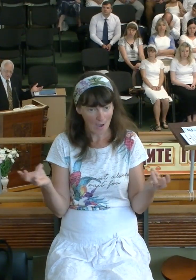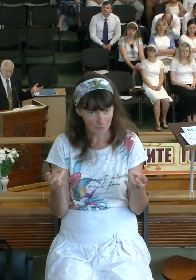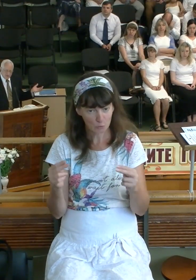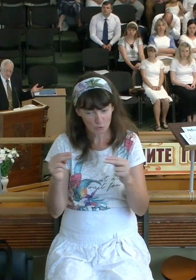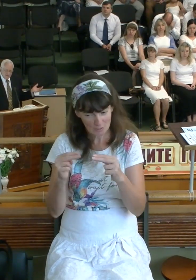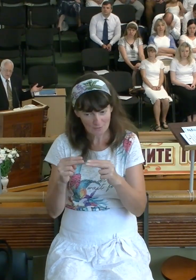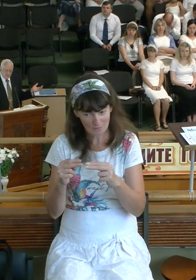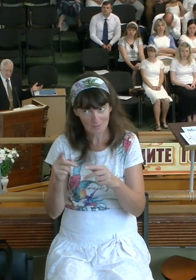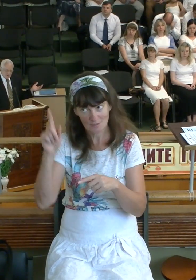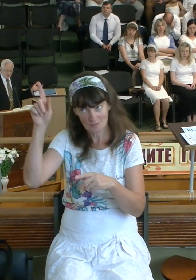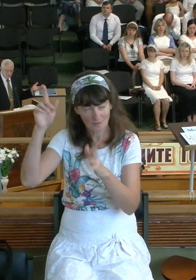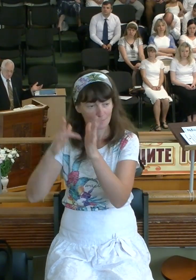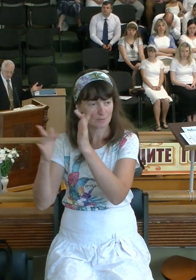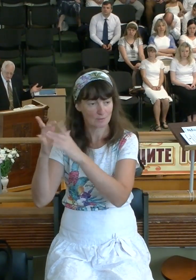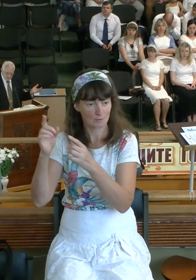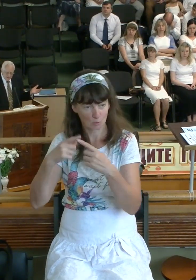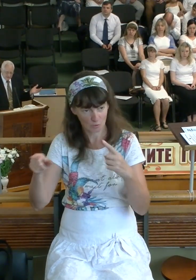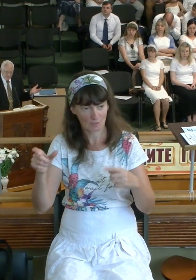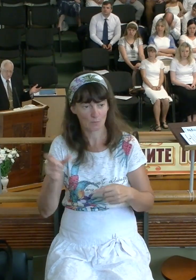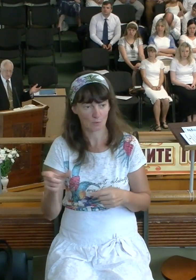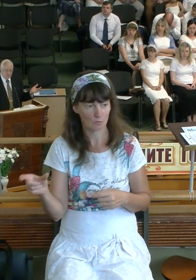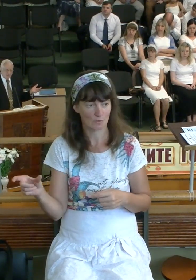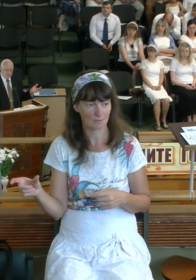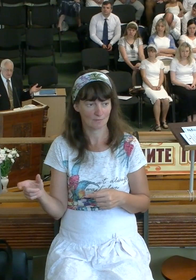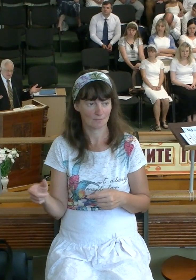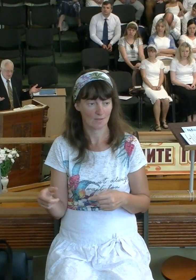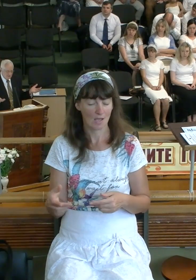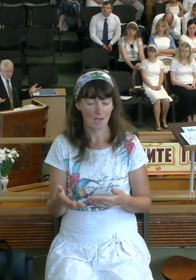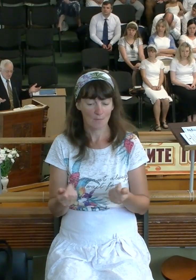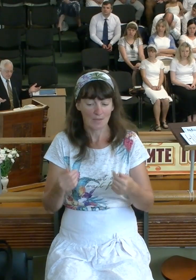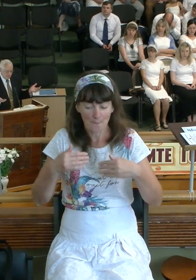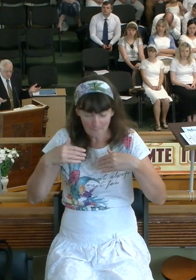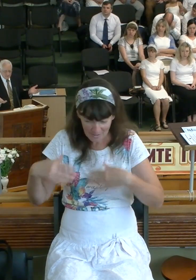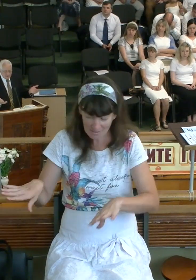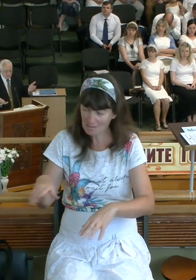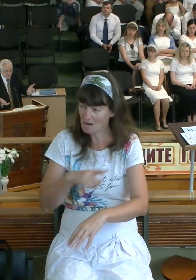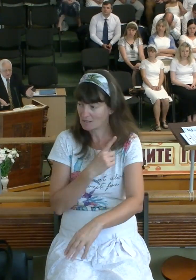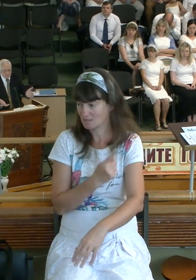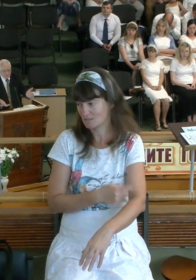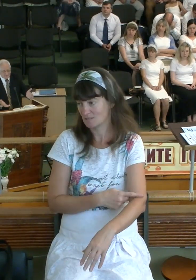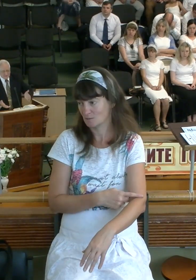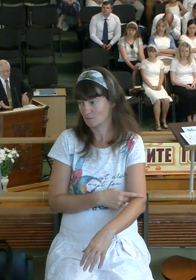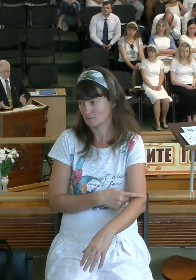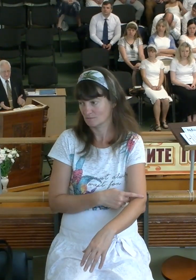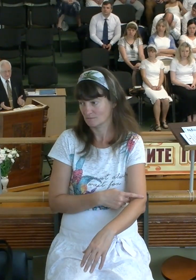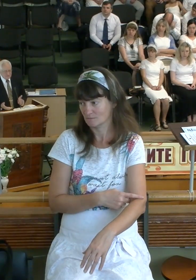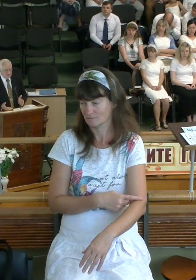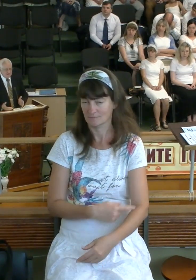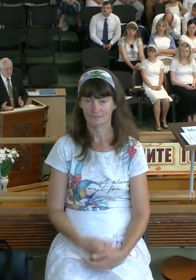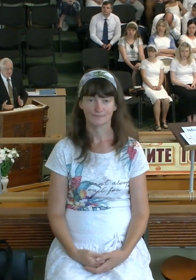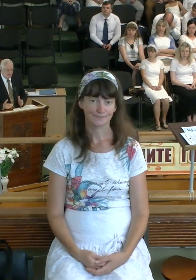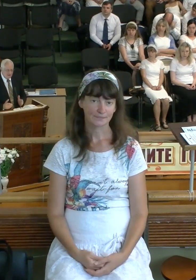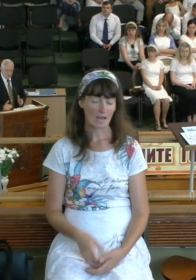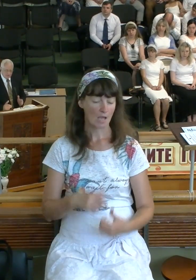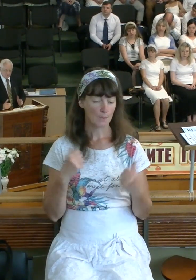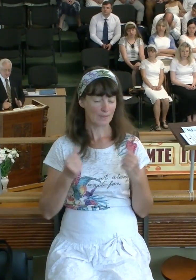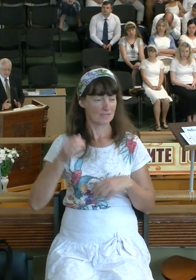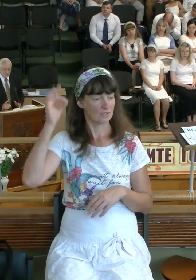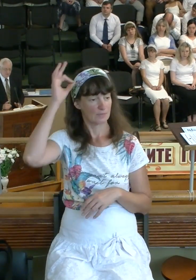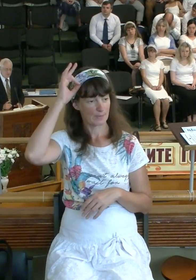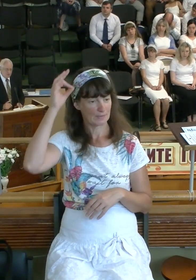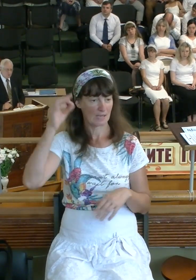Друзья дорогие, мы потеряли силу проводить. Когда меня избрали в эту церковь на служение